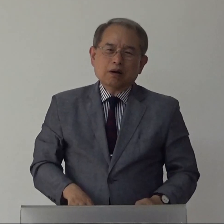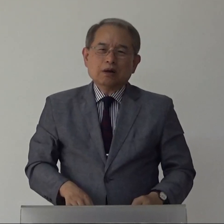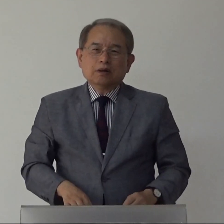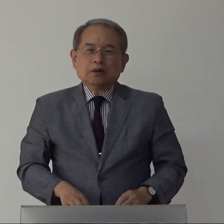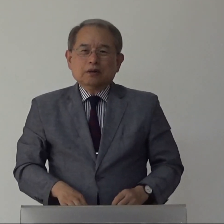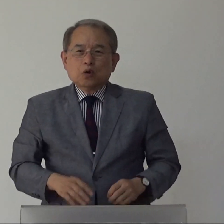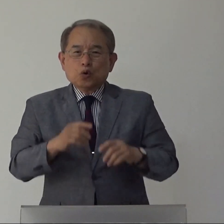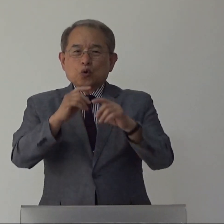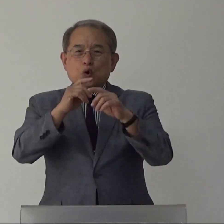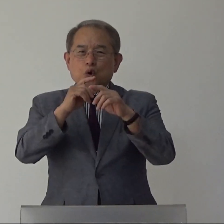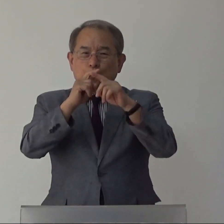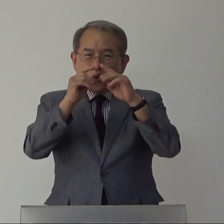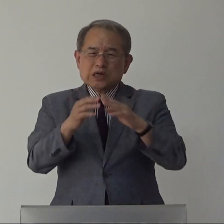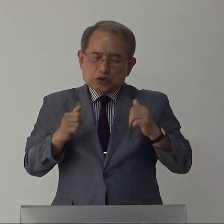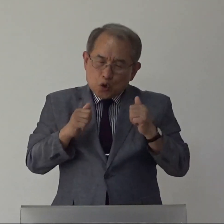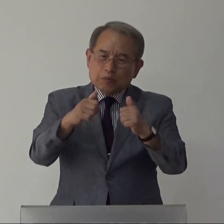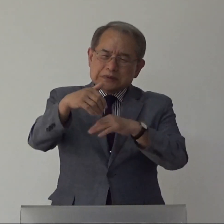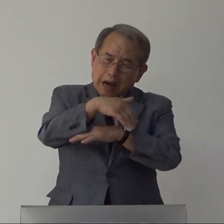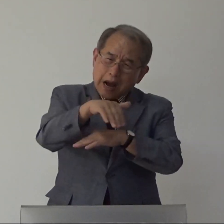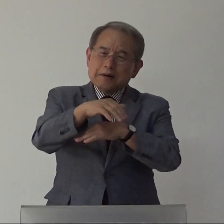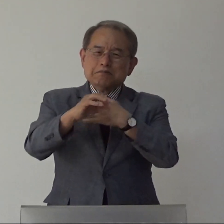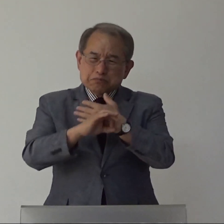사람을 인정함으로 하나님께 영광 돌리고,